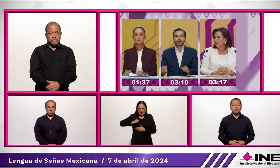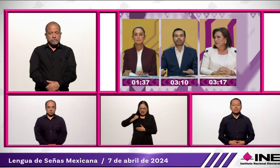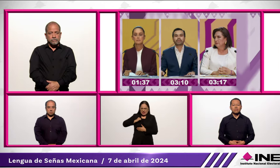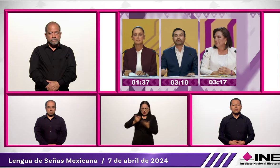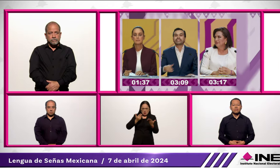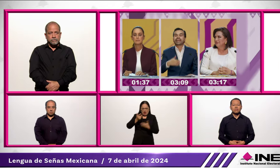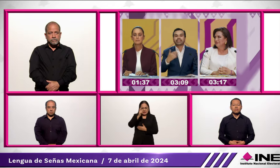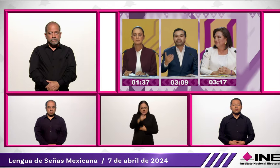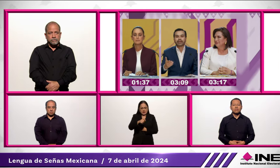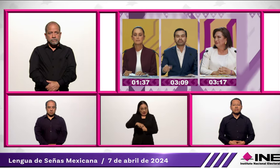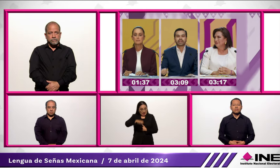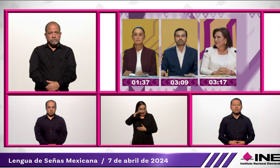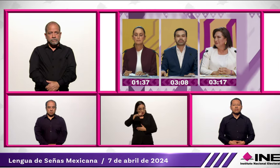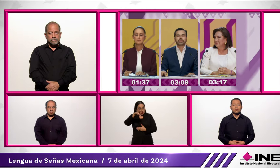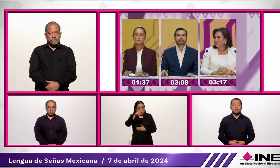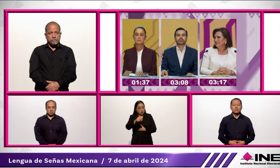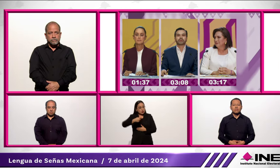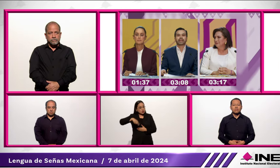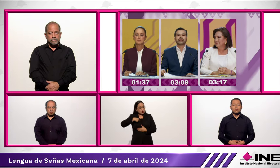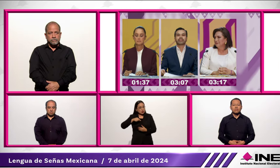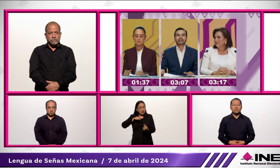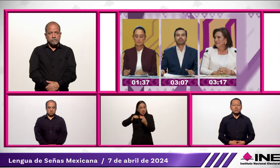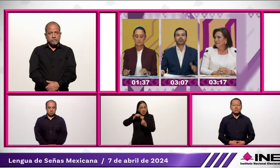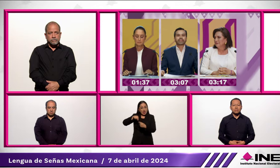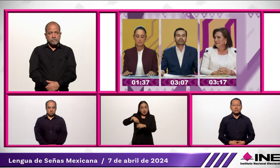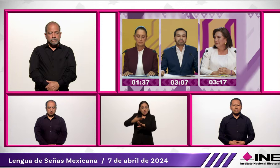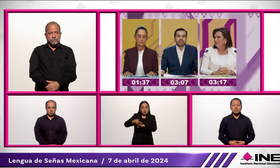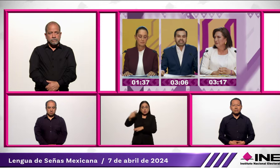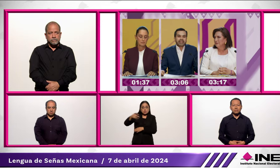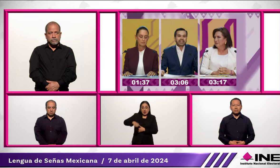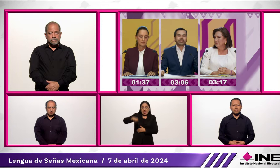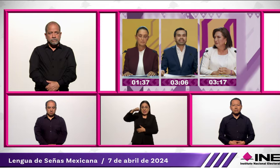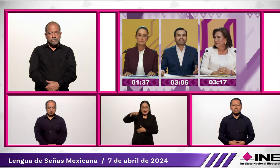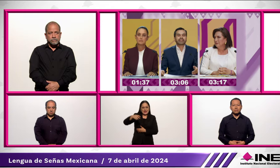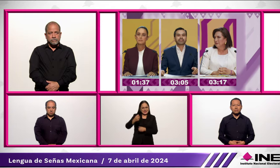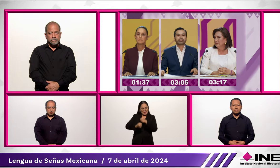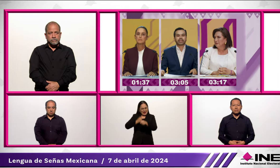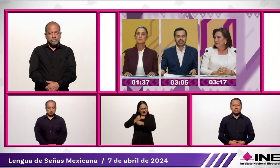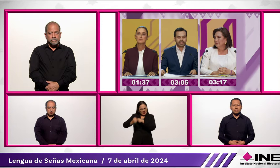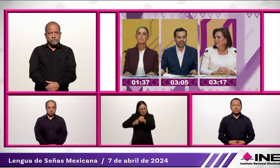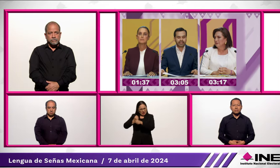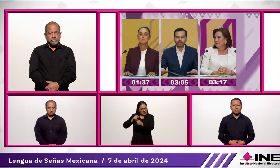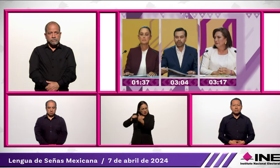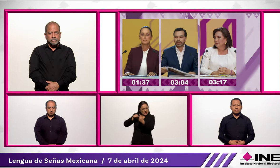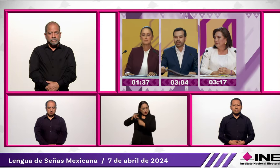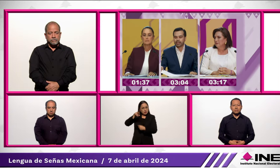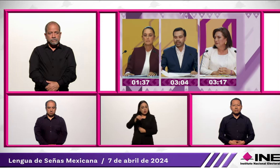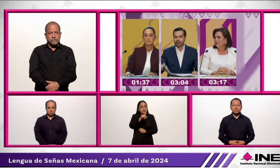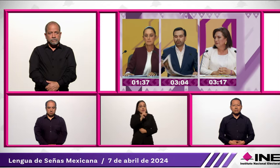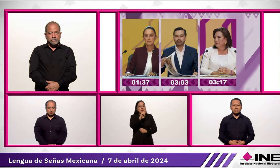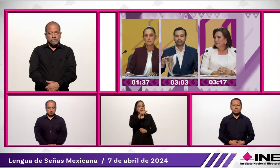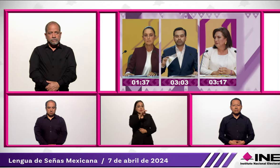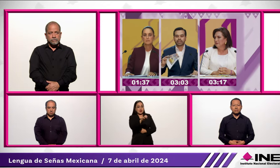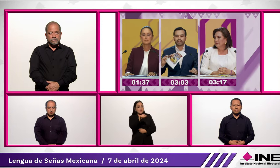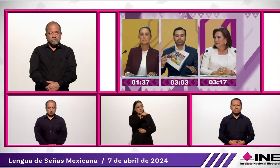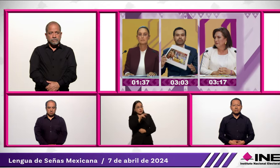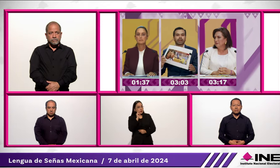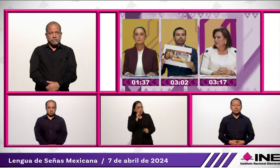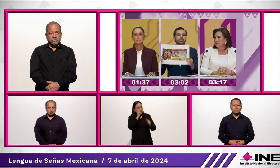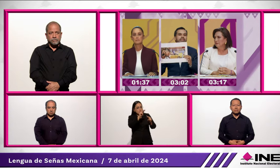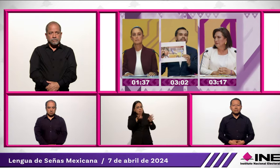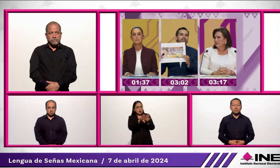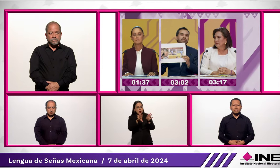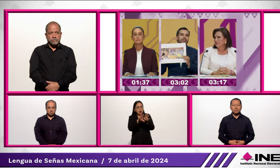viejo y lo nuevo, no descalificamos a las personas por su edad. Por eso me extraña el ataque contra Dante. Dante nunca lo han visto ustedes